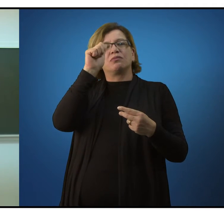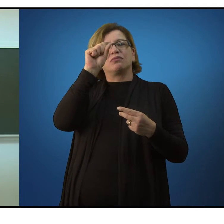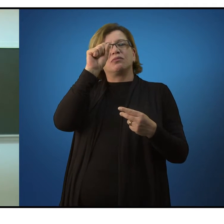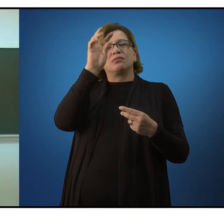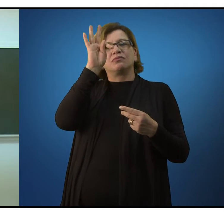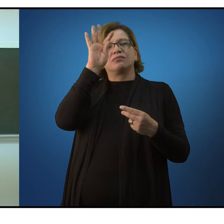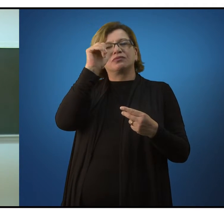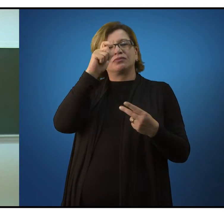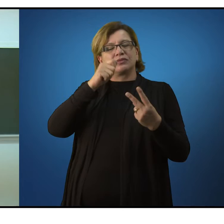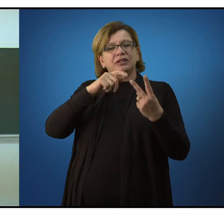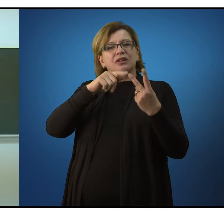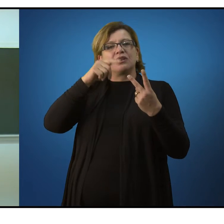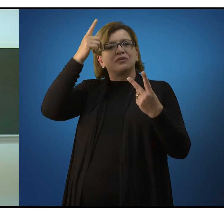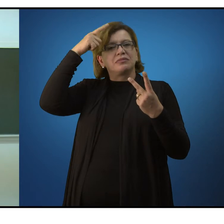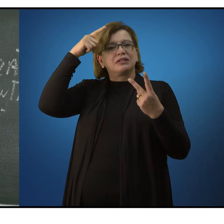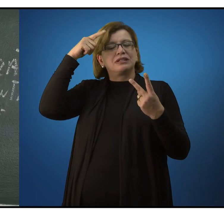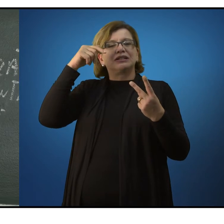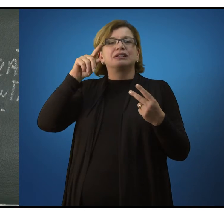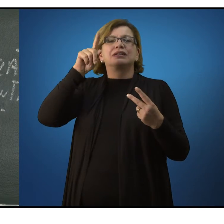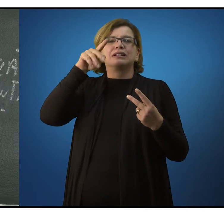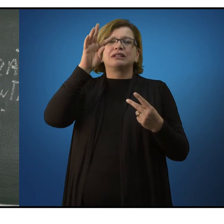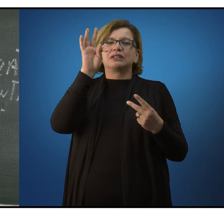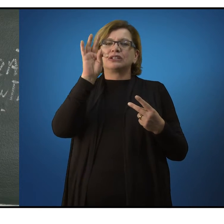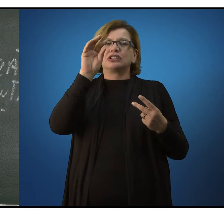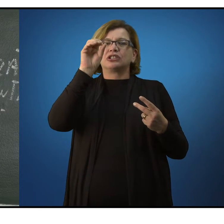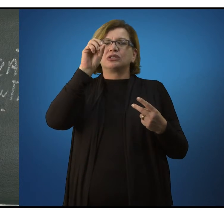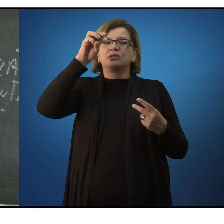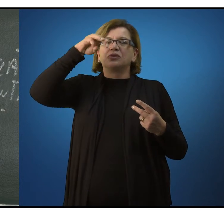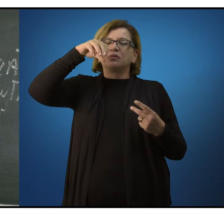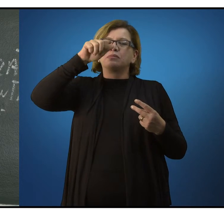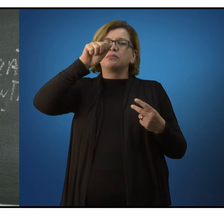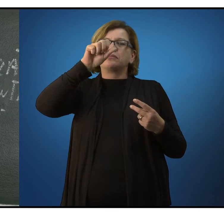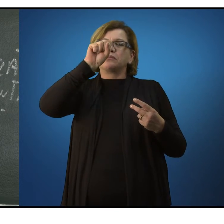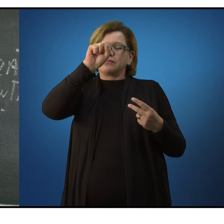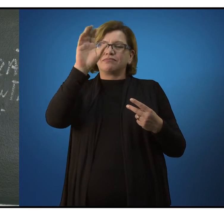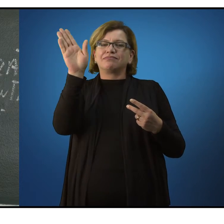bem estudada, que é Tomás de Aquino.